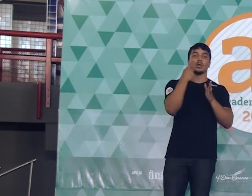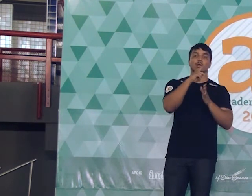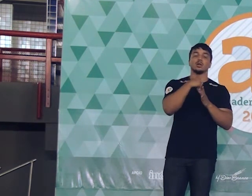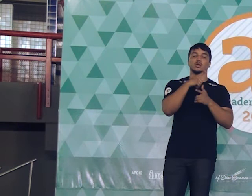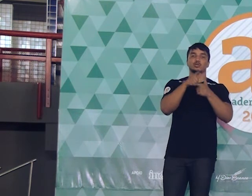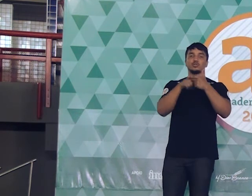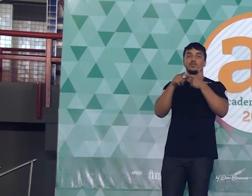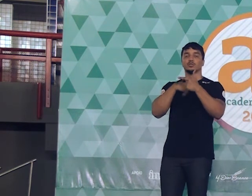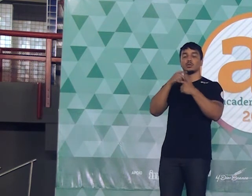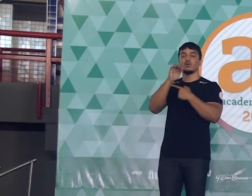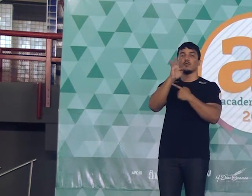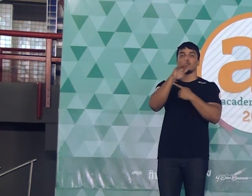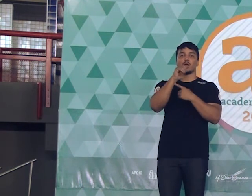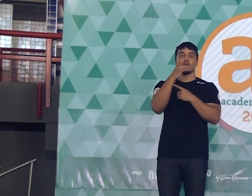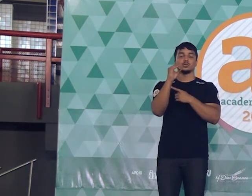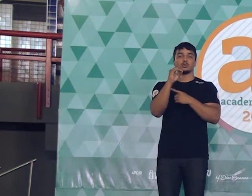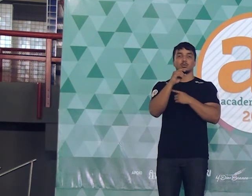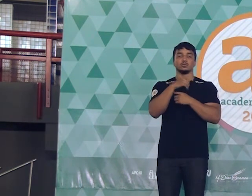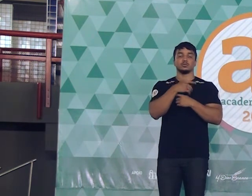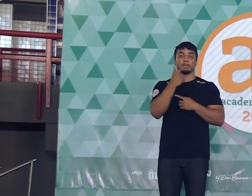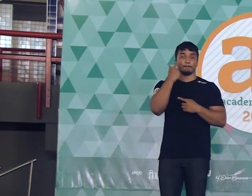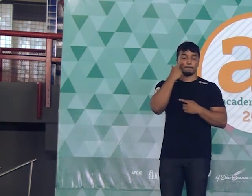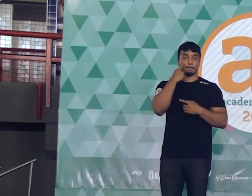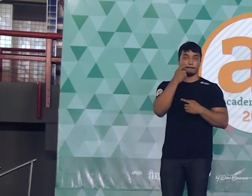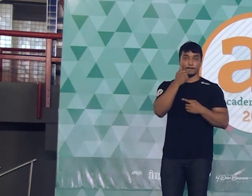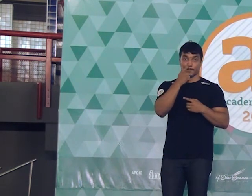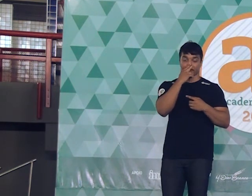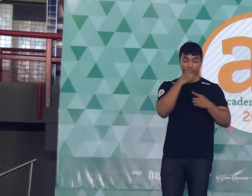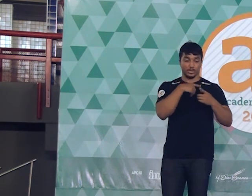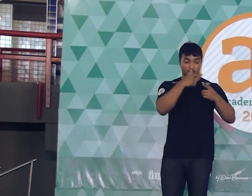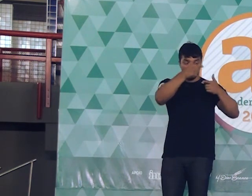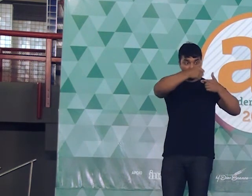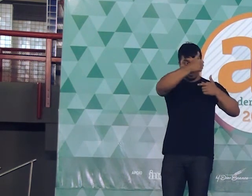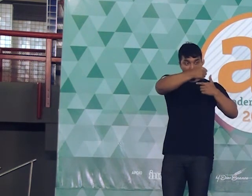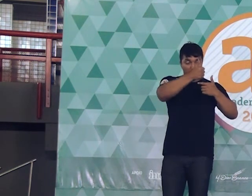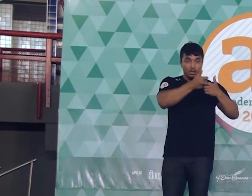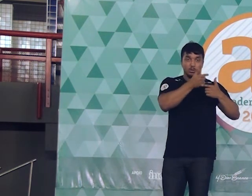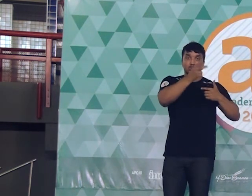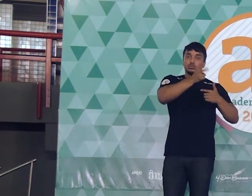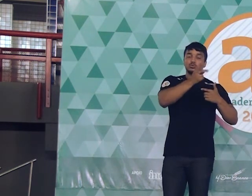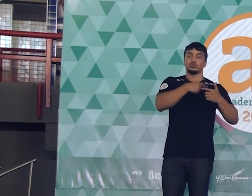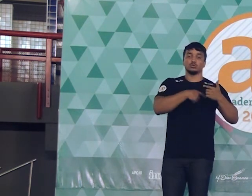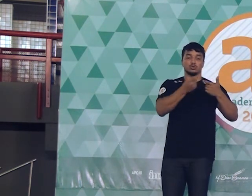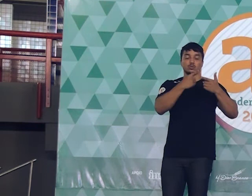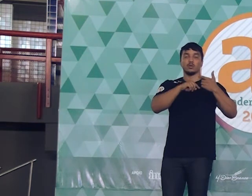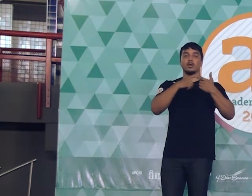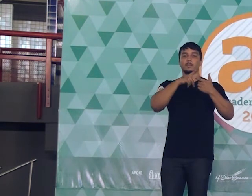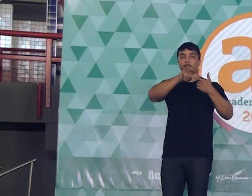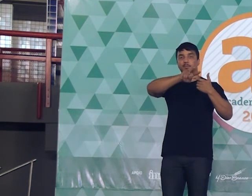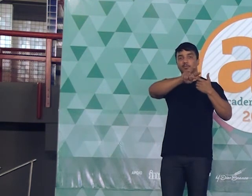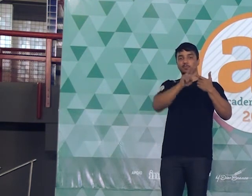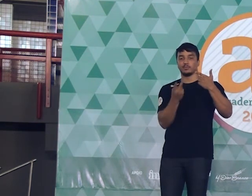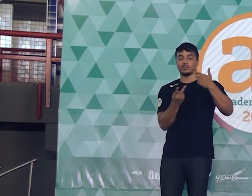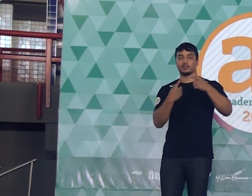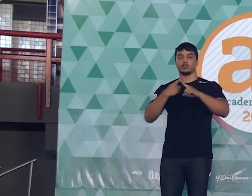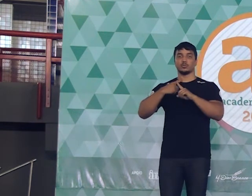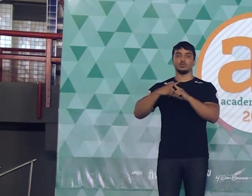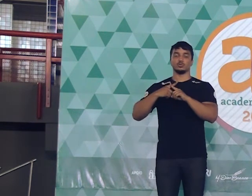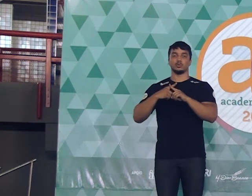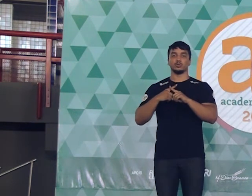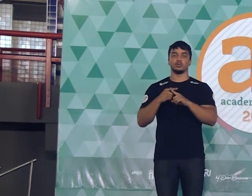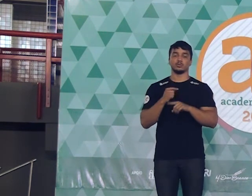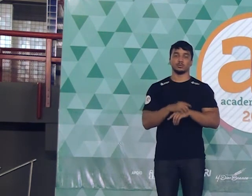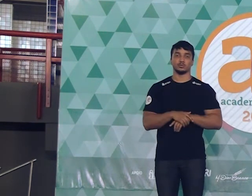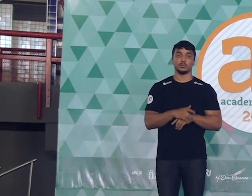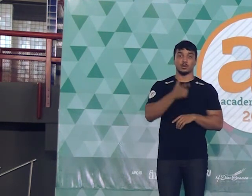de frações. Divisão de frações, repete a primeira, multiplica pelo inverso da segunda.